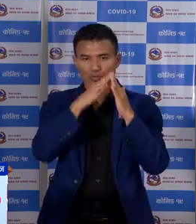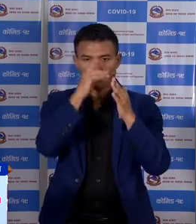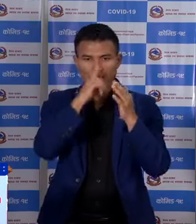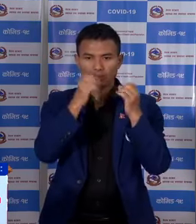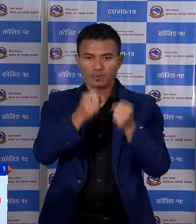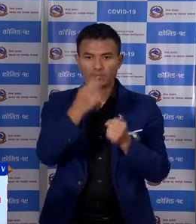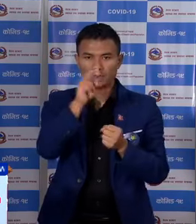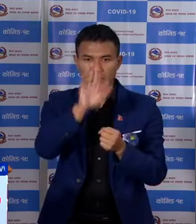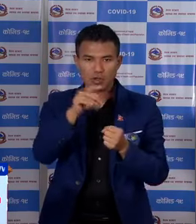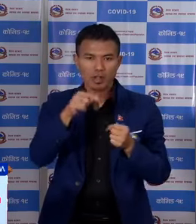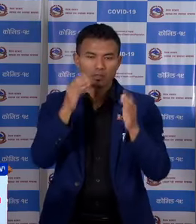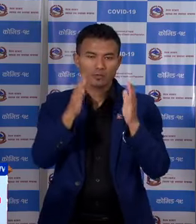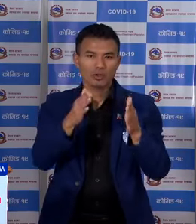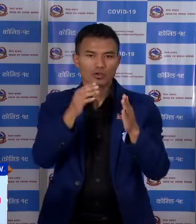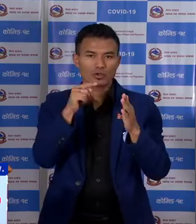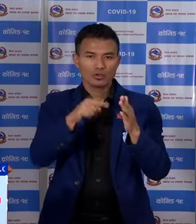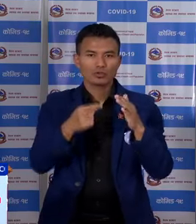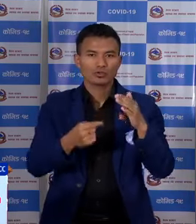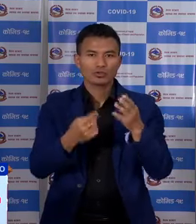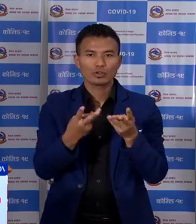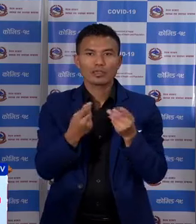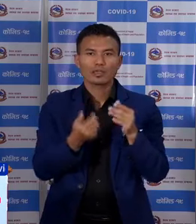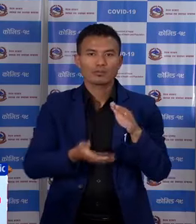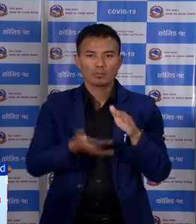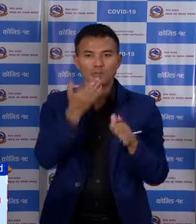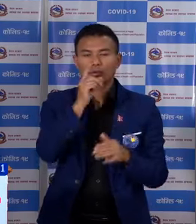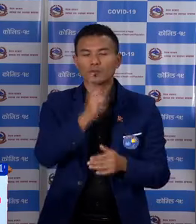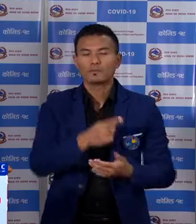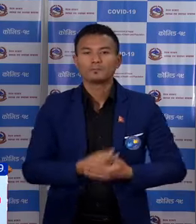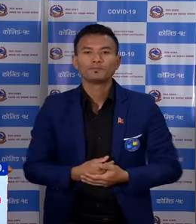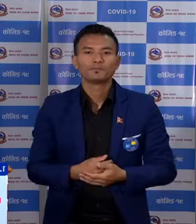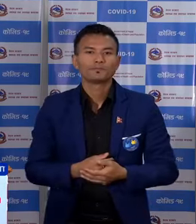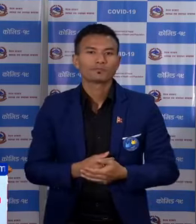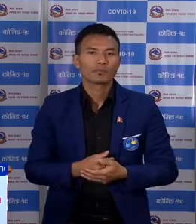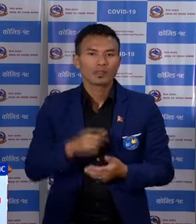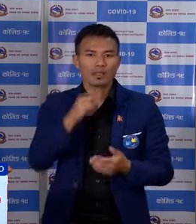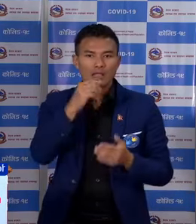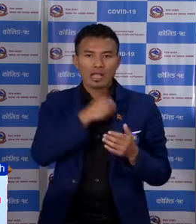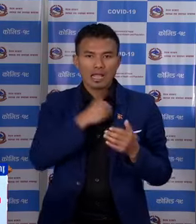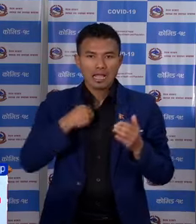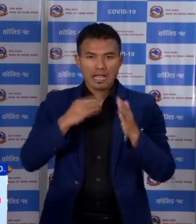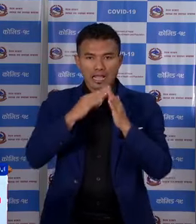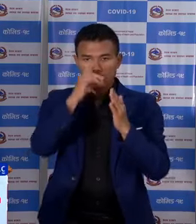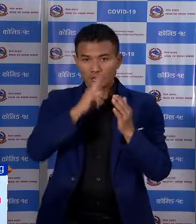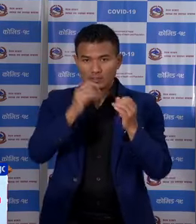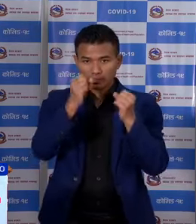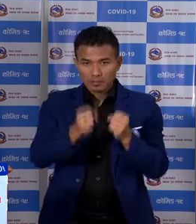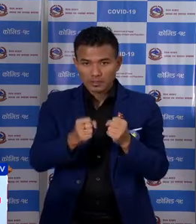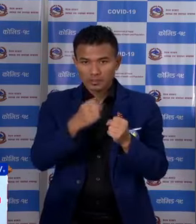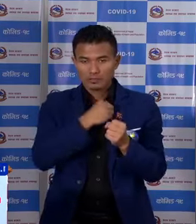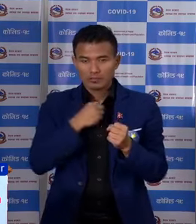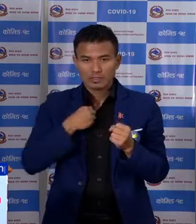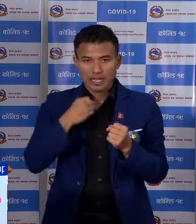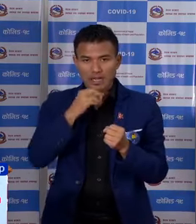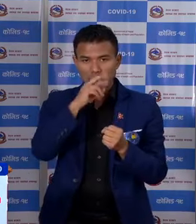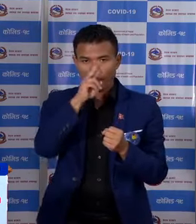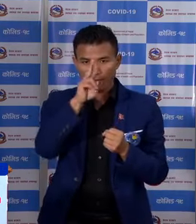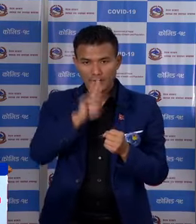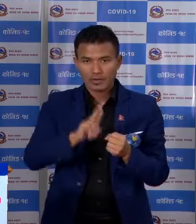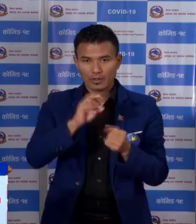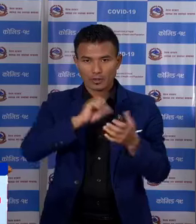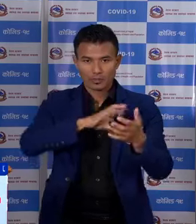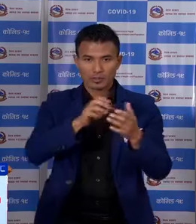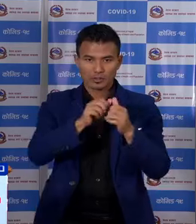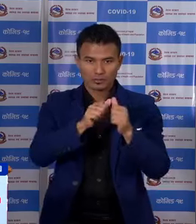भयको छा हाल सम्मको यो उच्च संख्या पनी हो आइसोलेशन मां उपचार मां रहेका संकरमीत अरुको